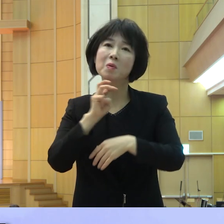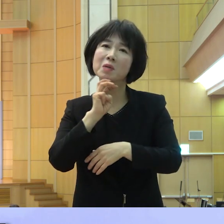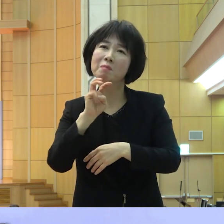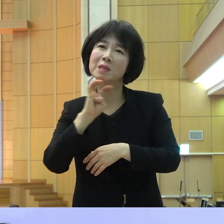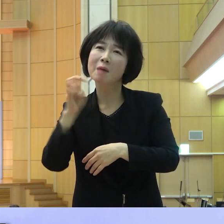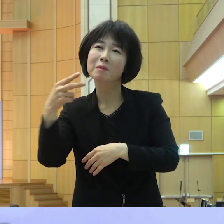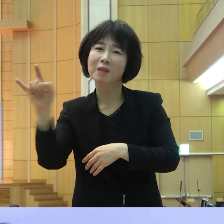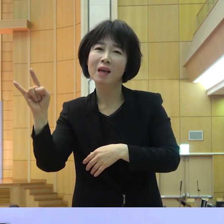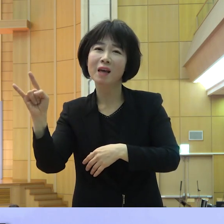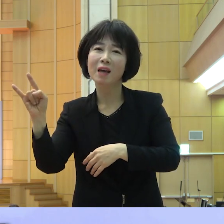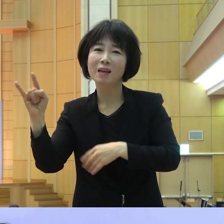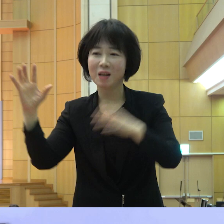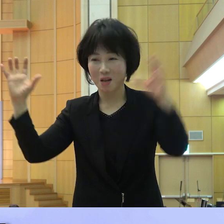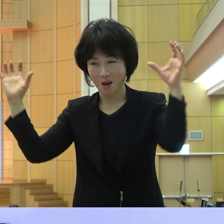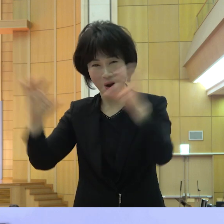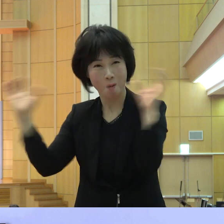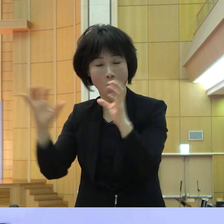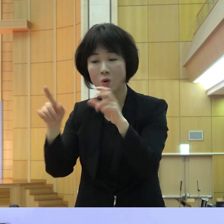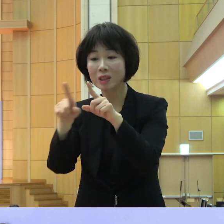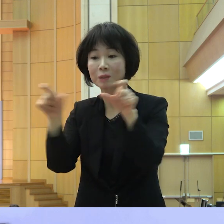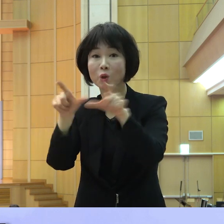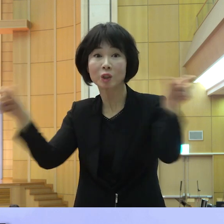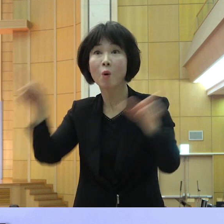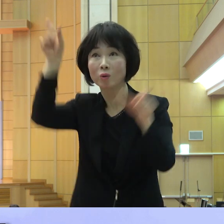3040을 중심으로 15층